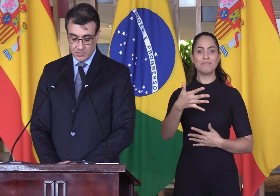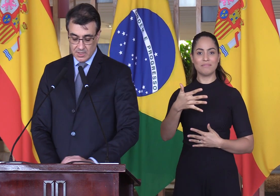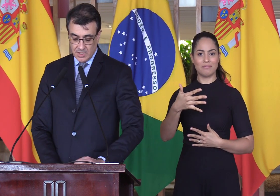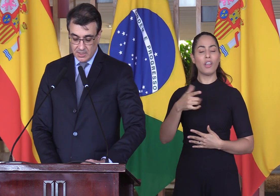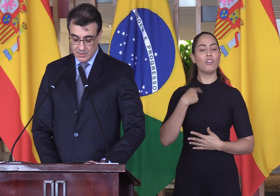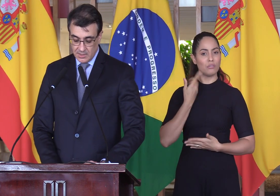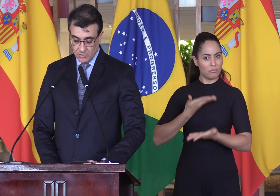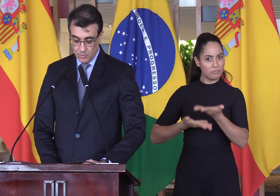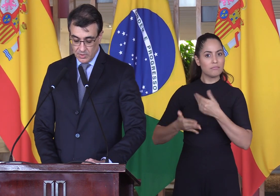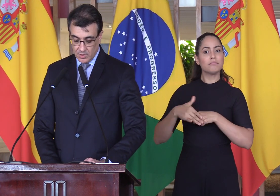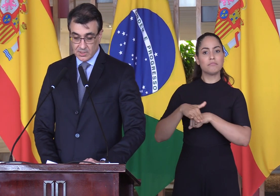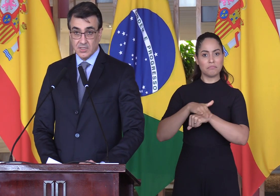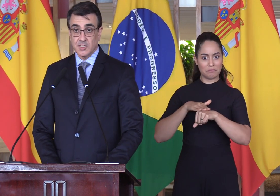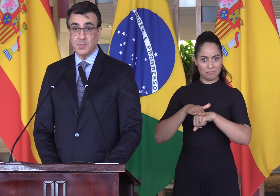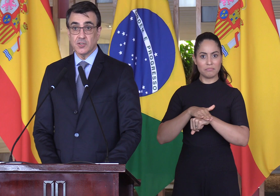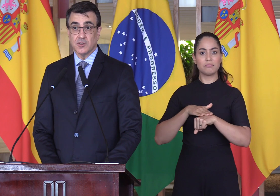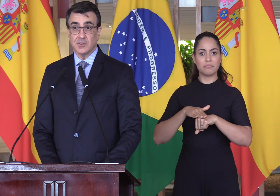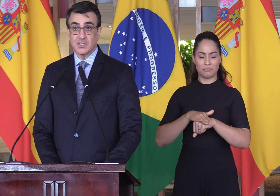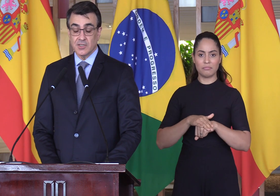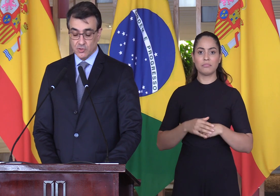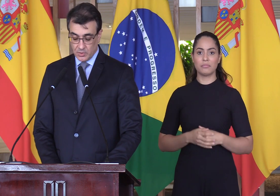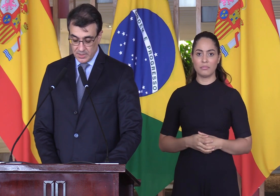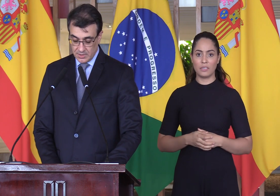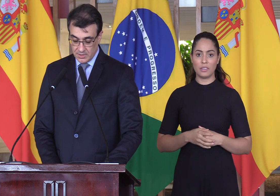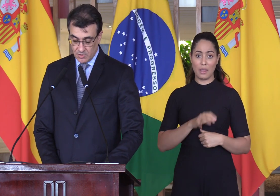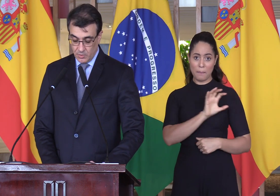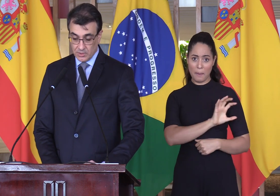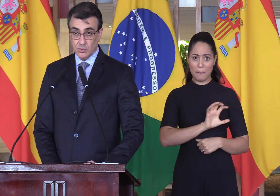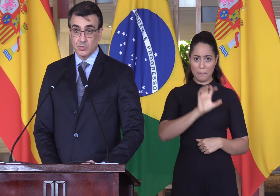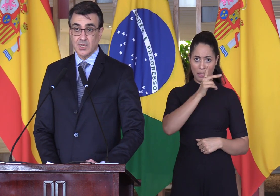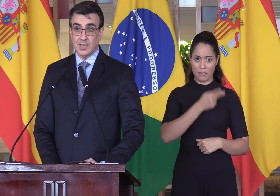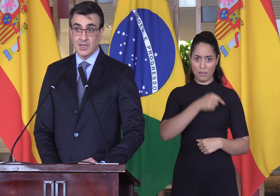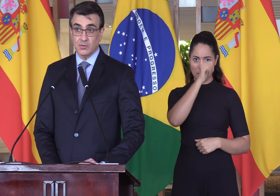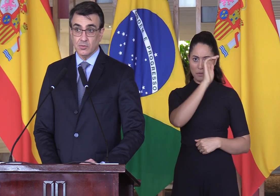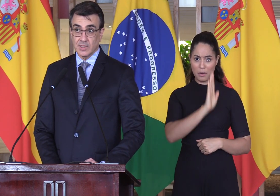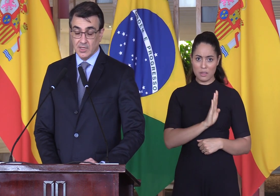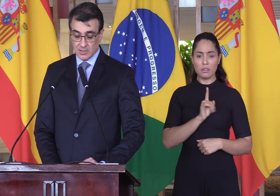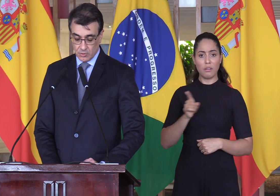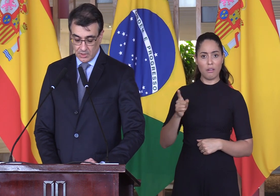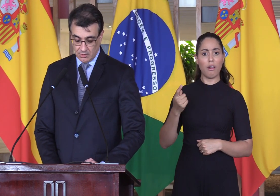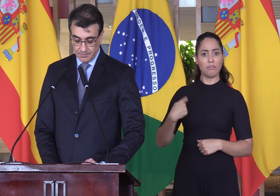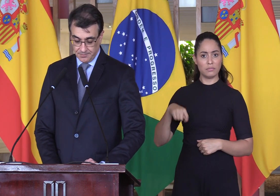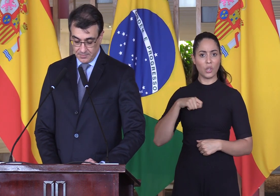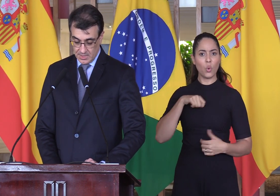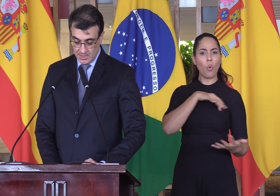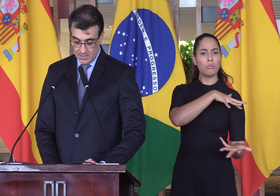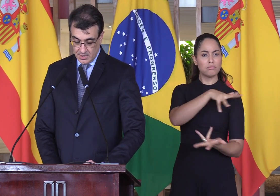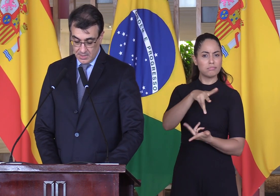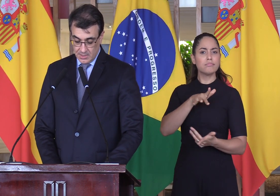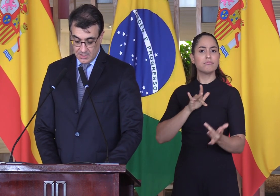apresentam, tanto em nossas respectivas regiões, quanto no cenário internacional.